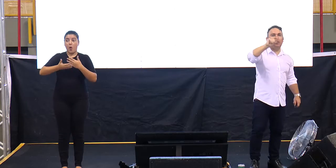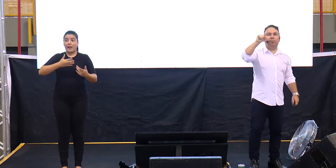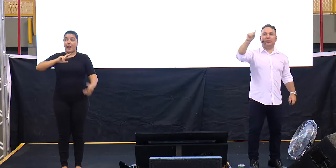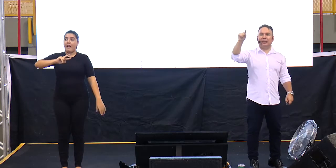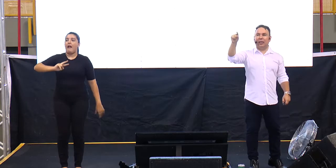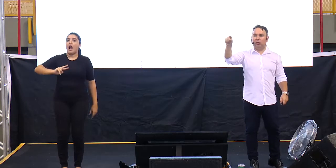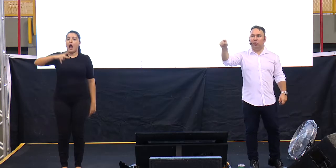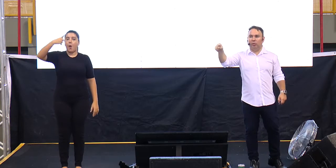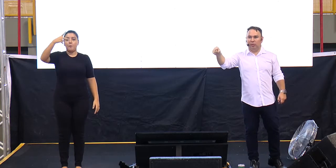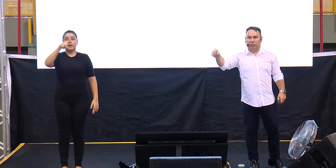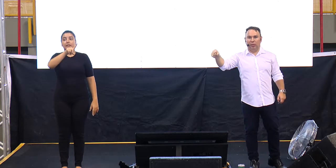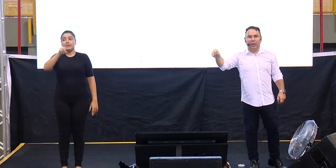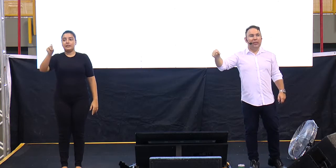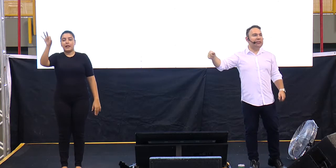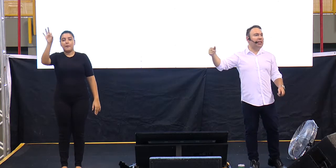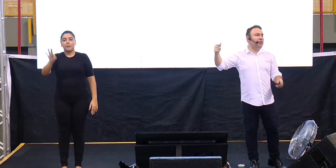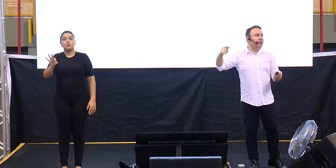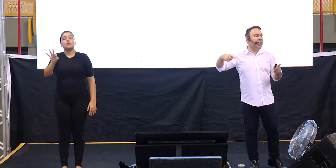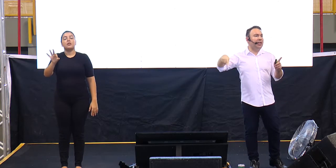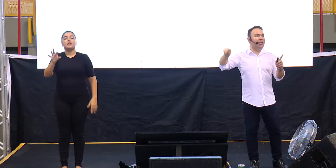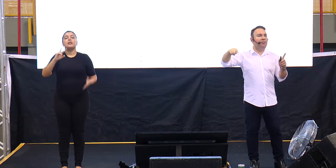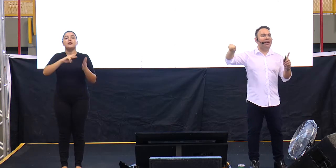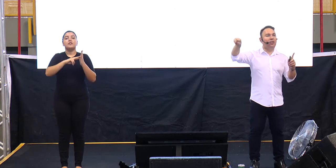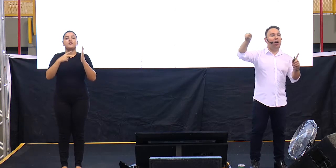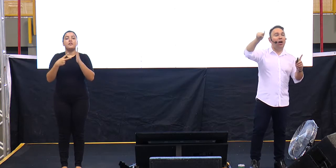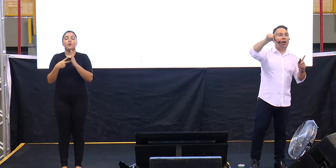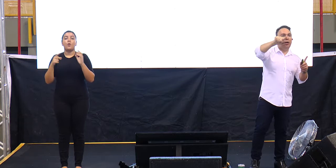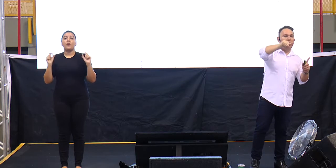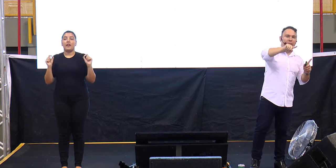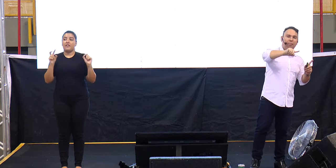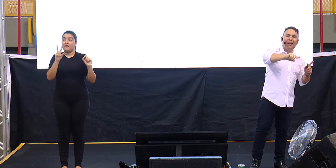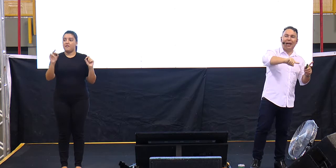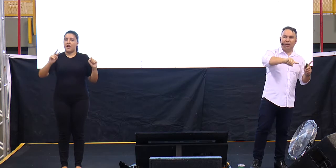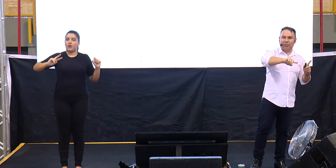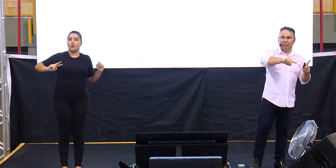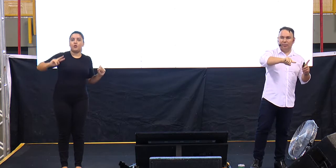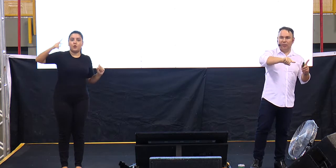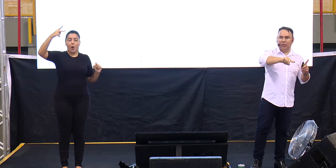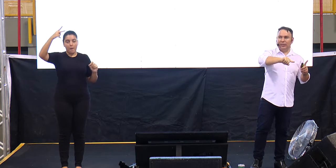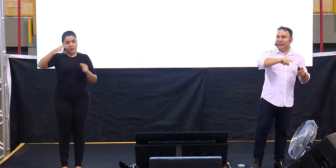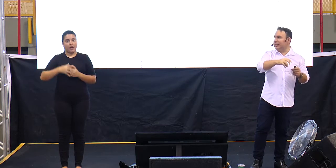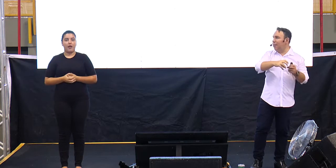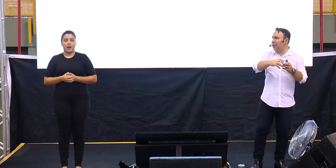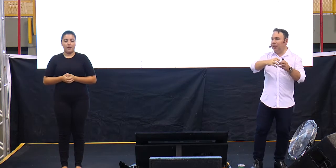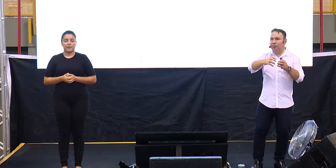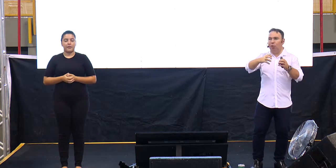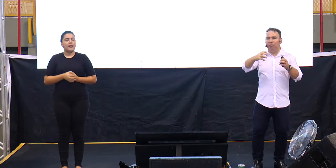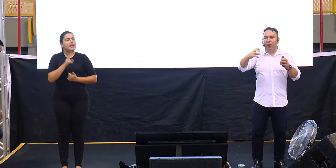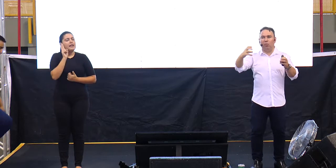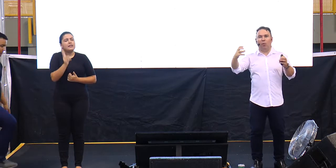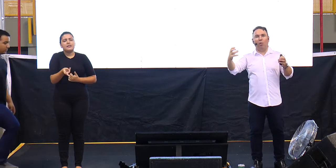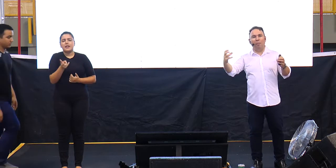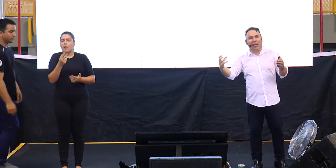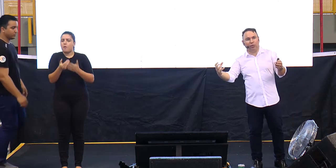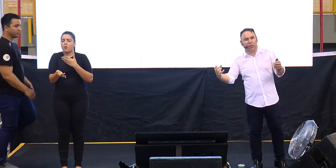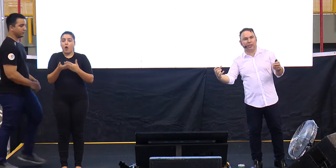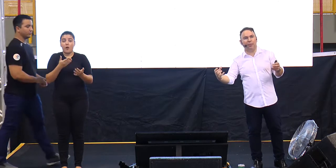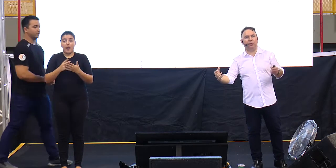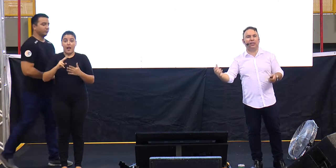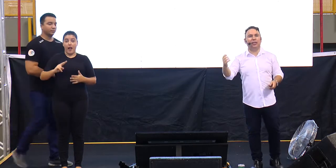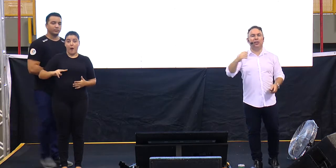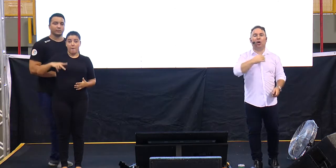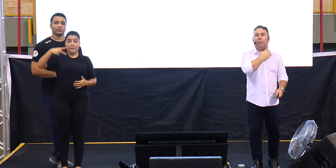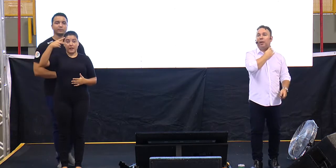aumentar 100%, significa que ele vai dobrar. Sempre que houver um aumento